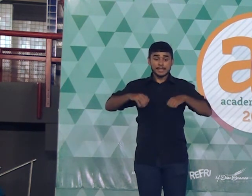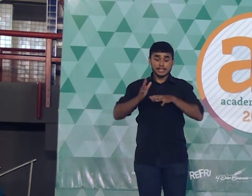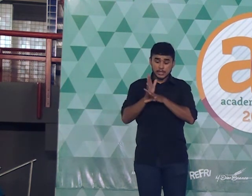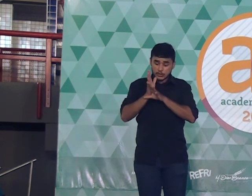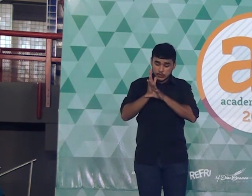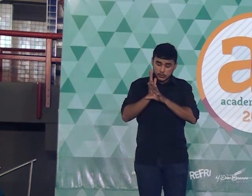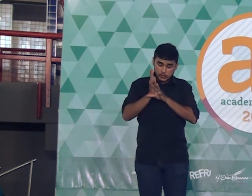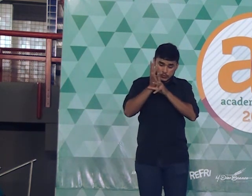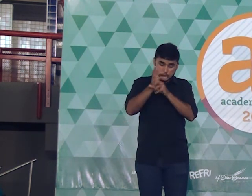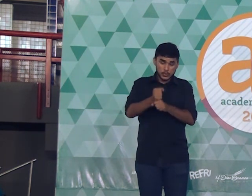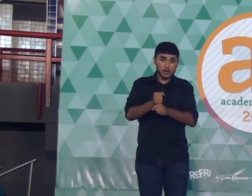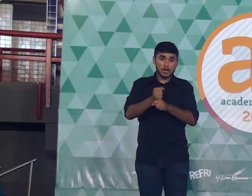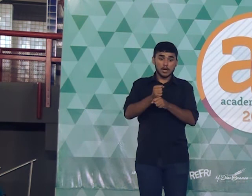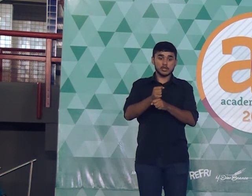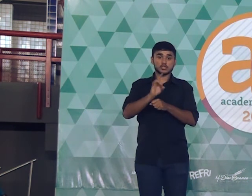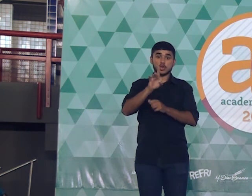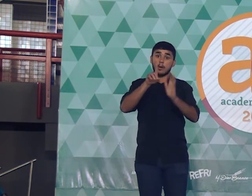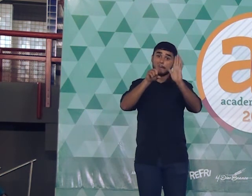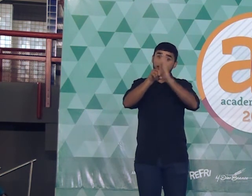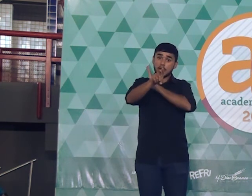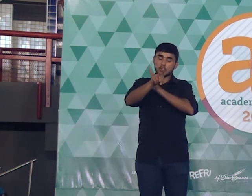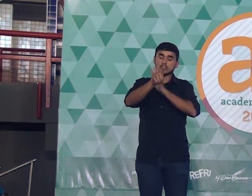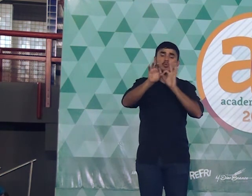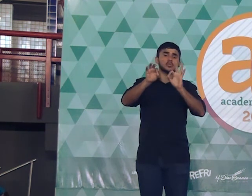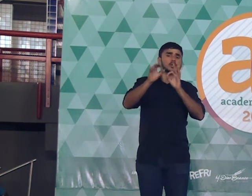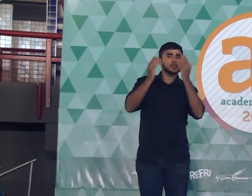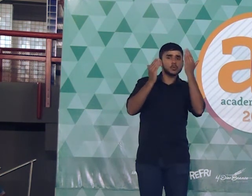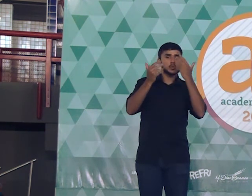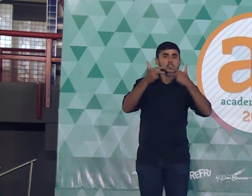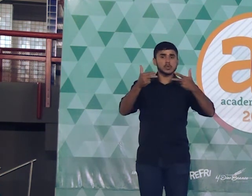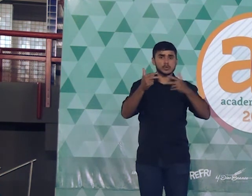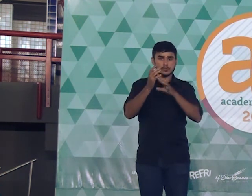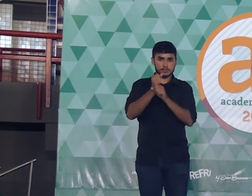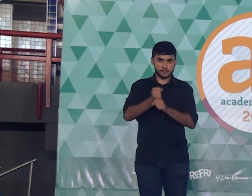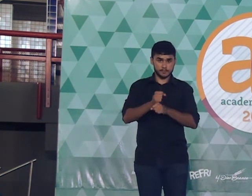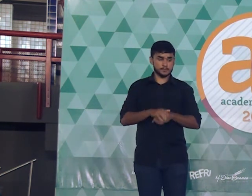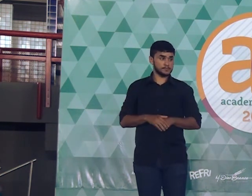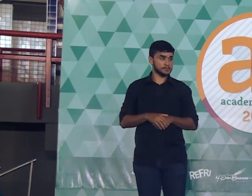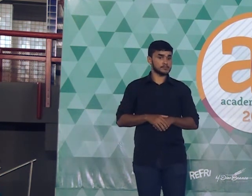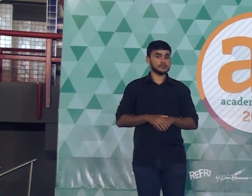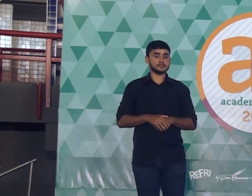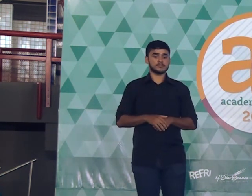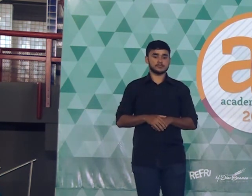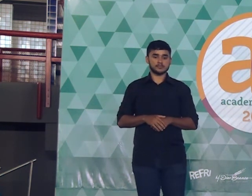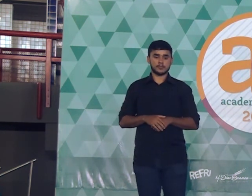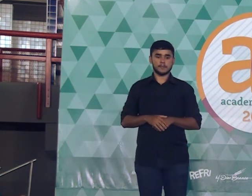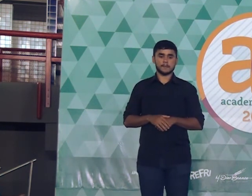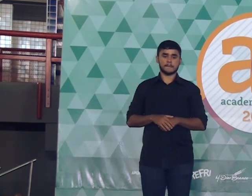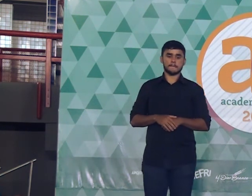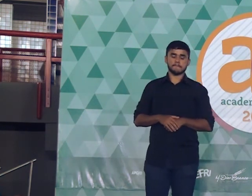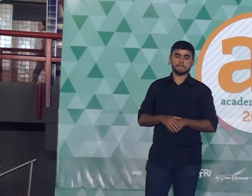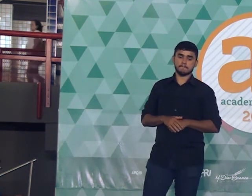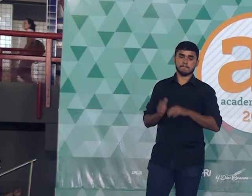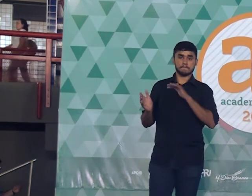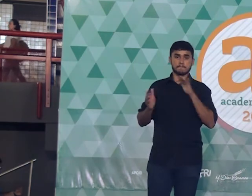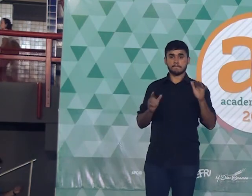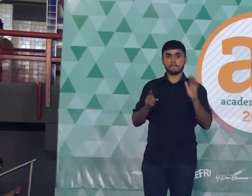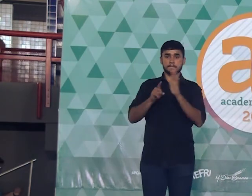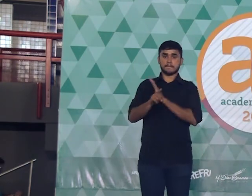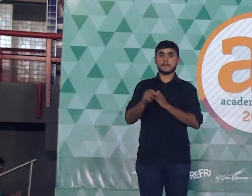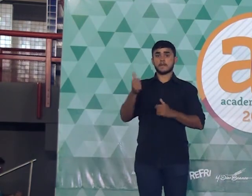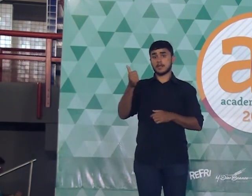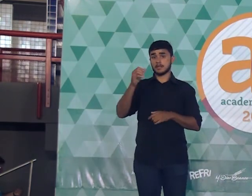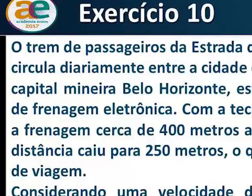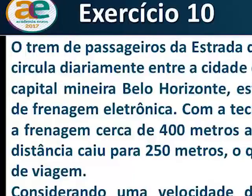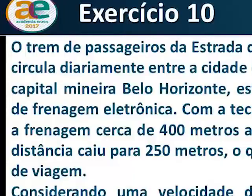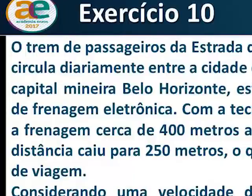fazer exatamente aquilo que a questão solicita. E a gente vai fechar, por favor, com a 10ª questão. Ele